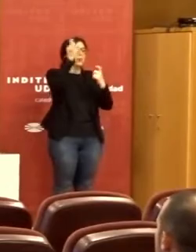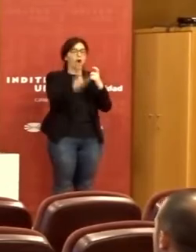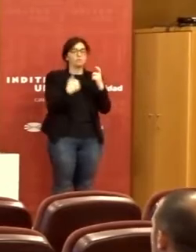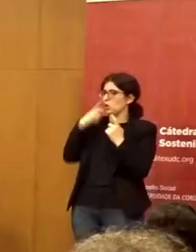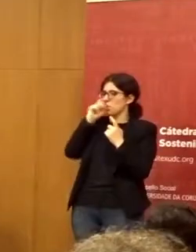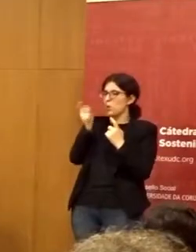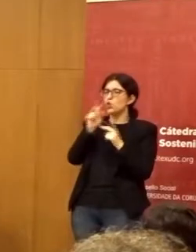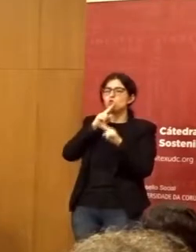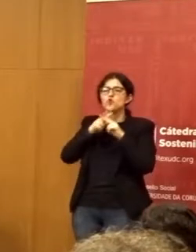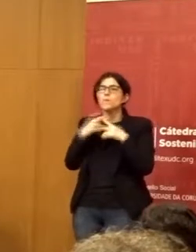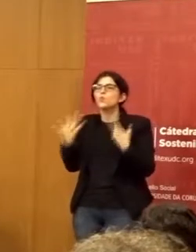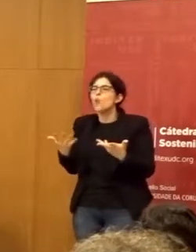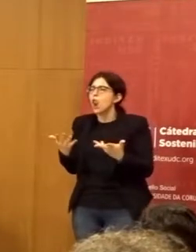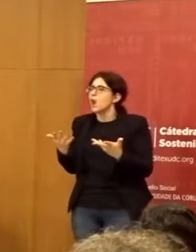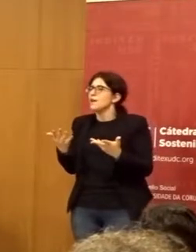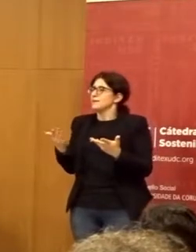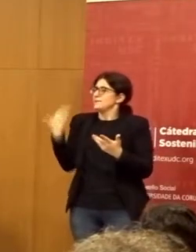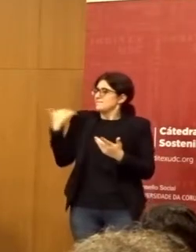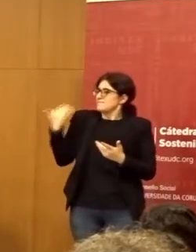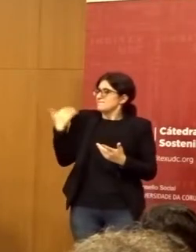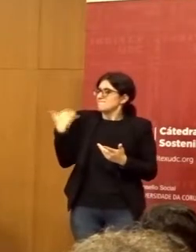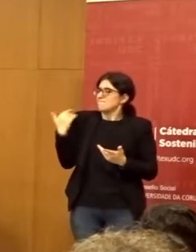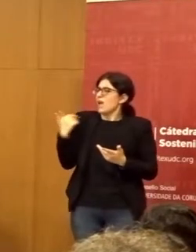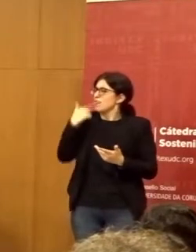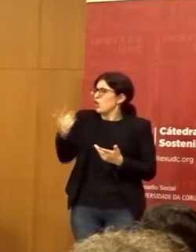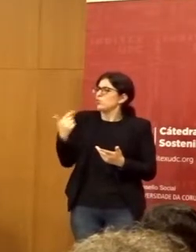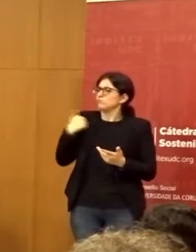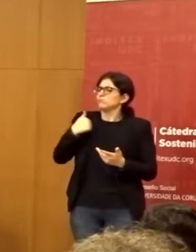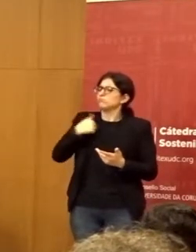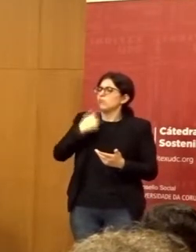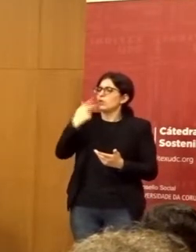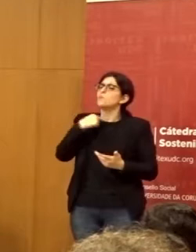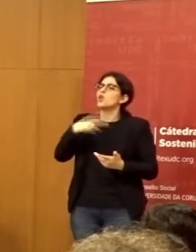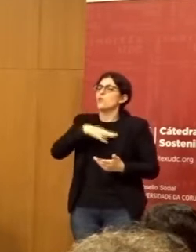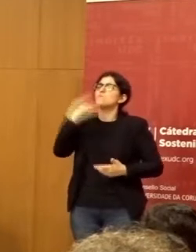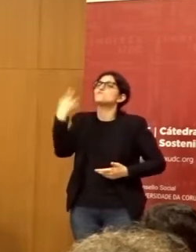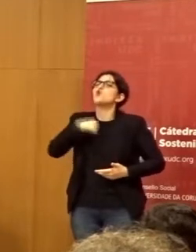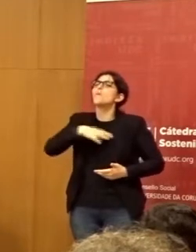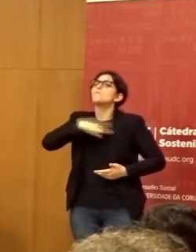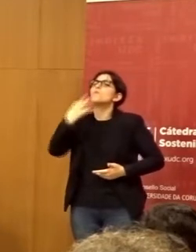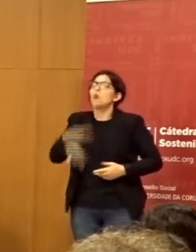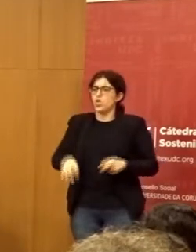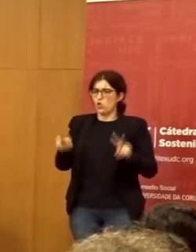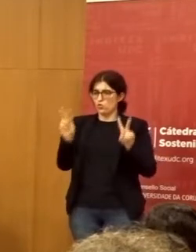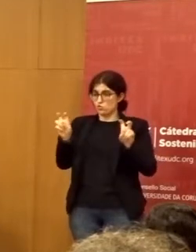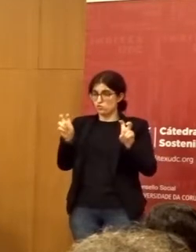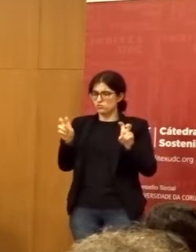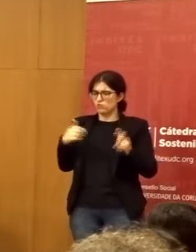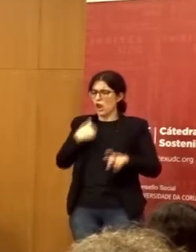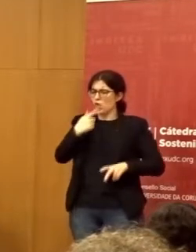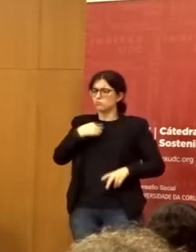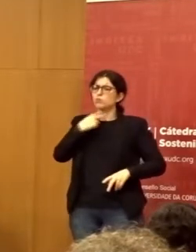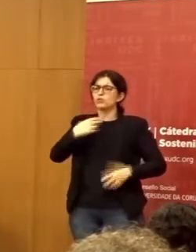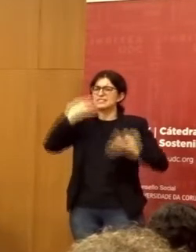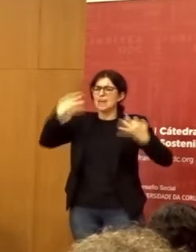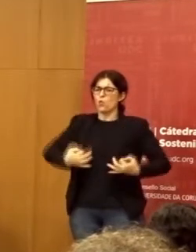nombre, cuando dijo yo puedo, yo puedo. Y ese yo puedo lo dijo con una convicción y con